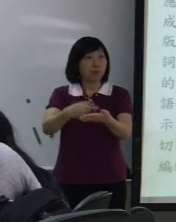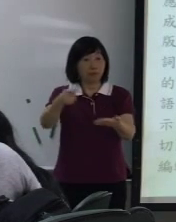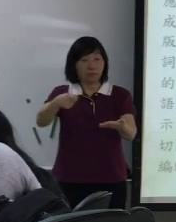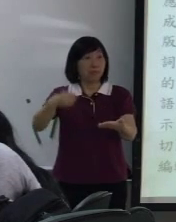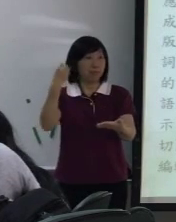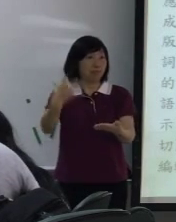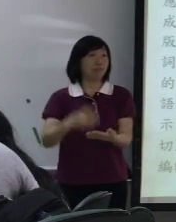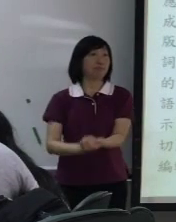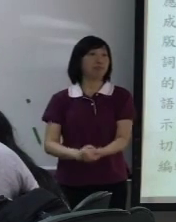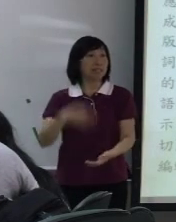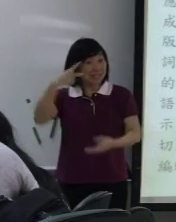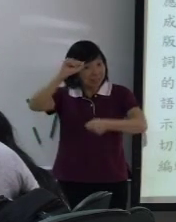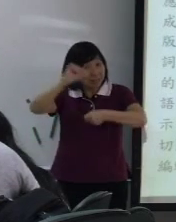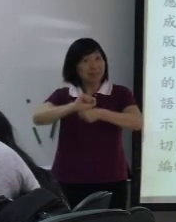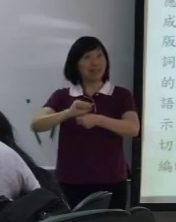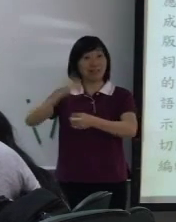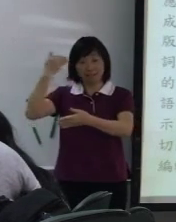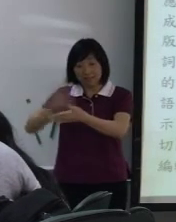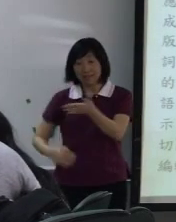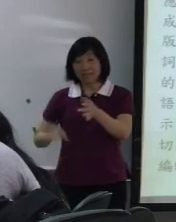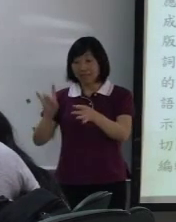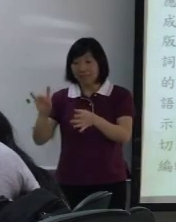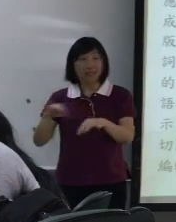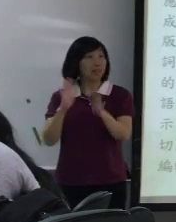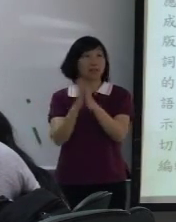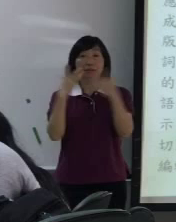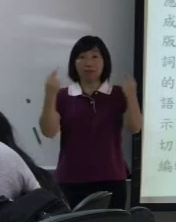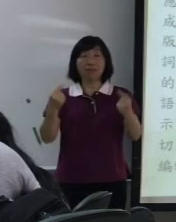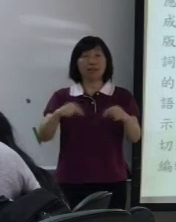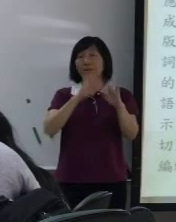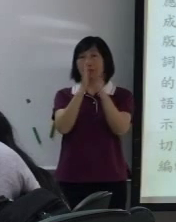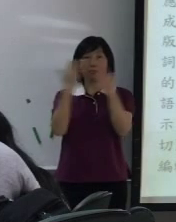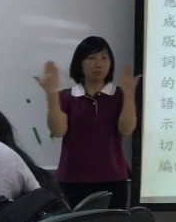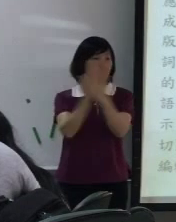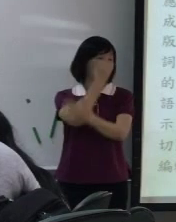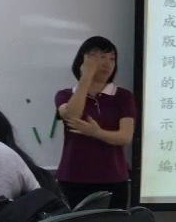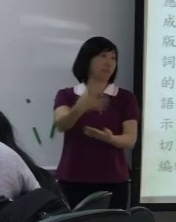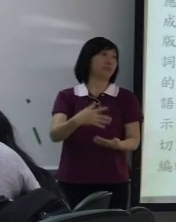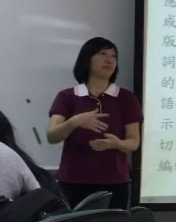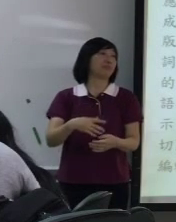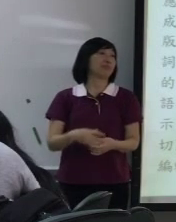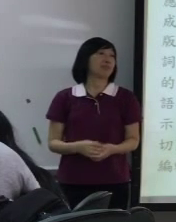的又修改的也